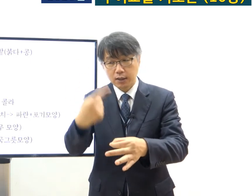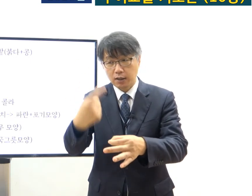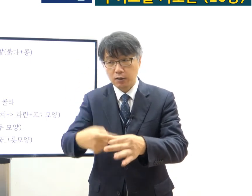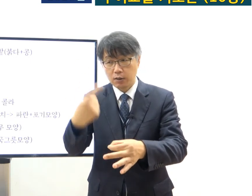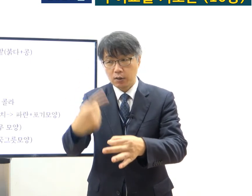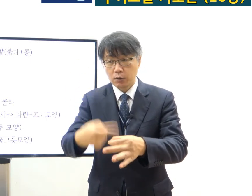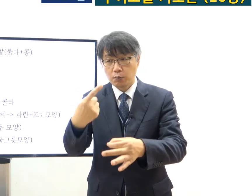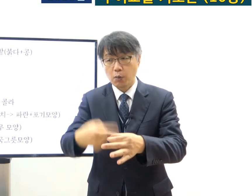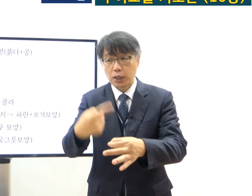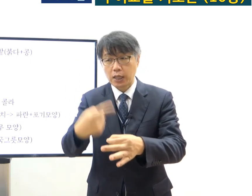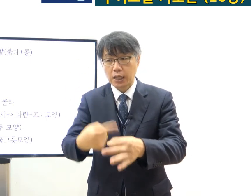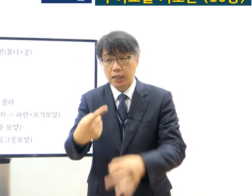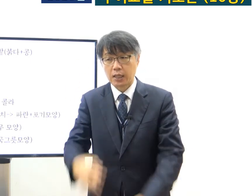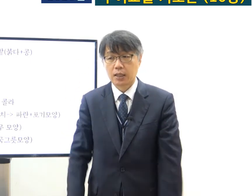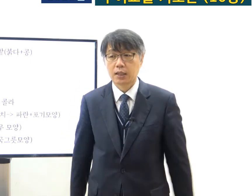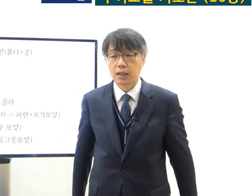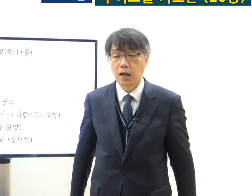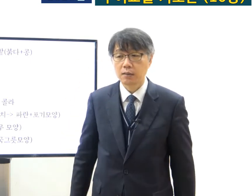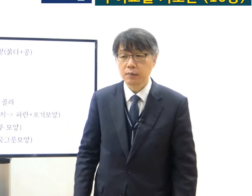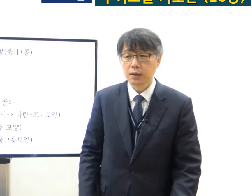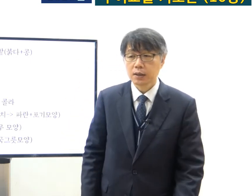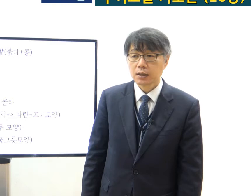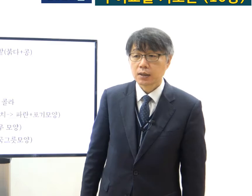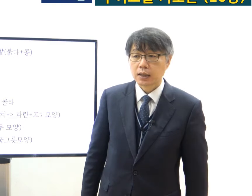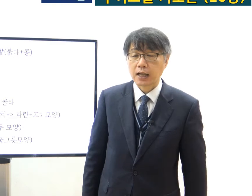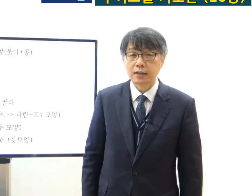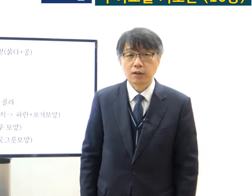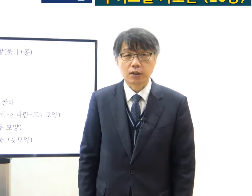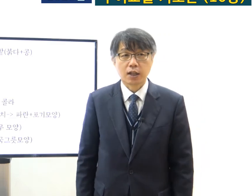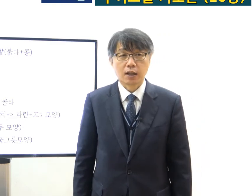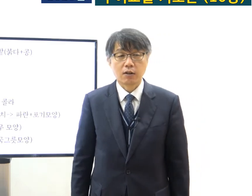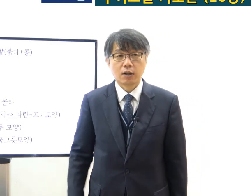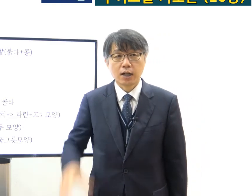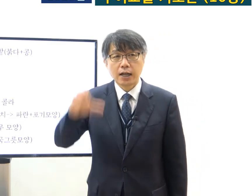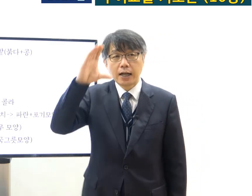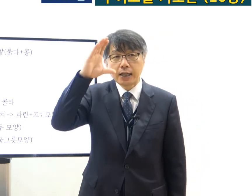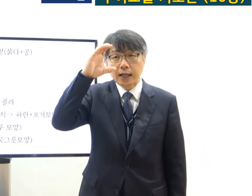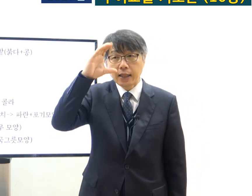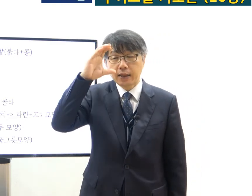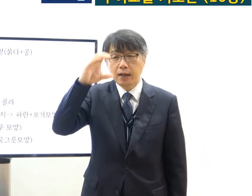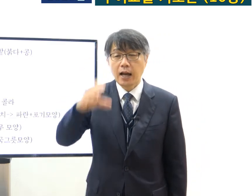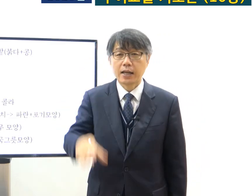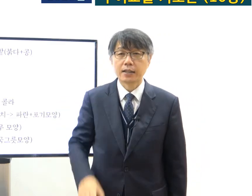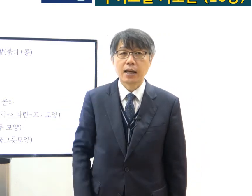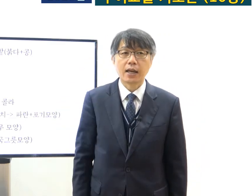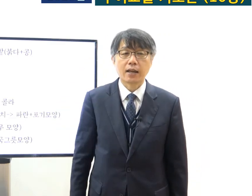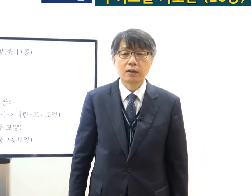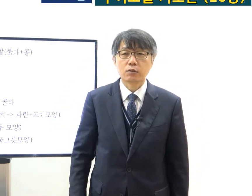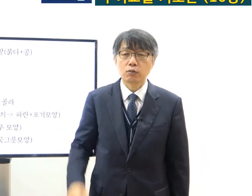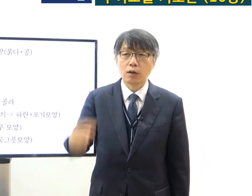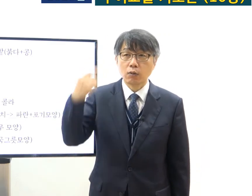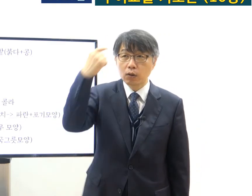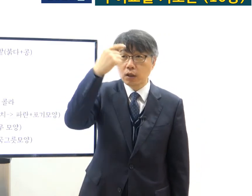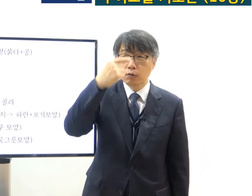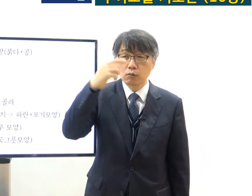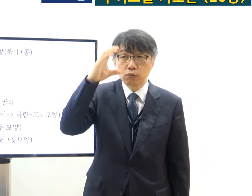있잖아요. 보리. 그 다음, 계란은 어떻게 할까요? 계란. 이게 수화로, 이렇게